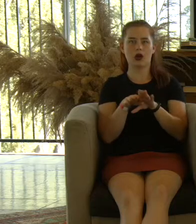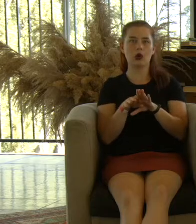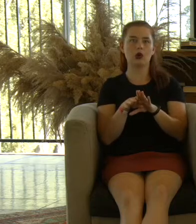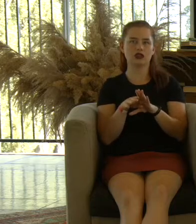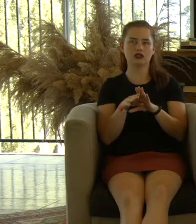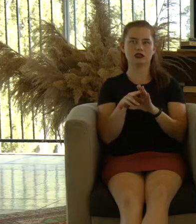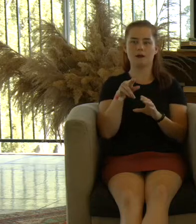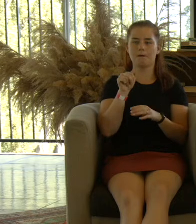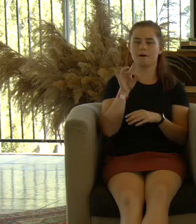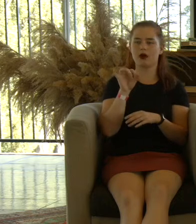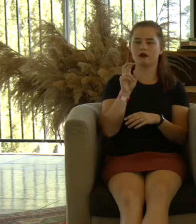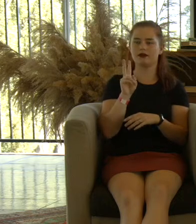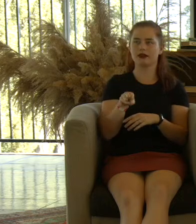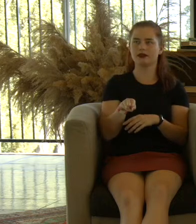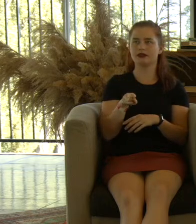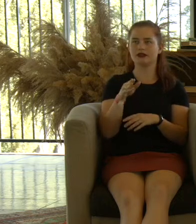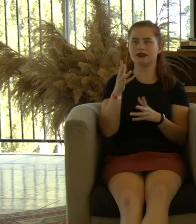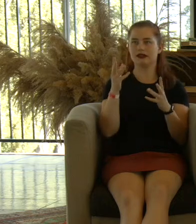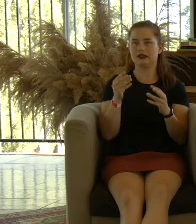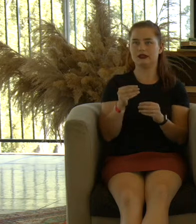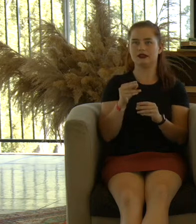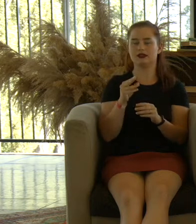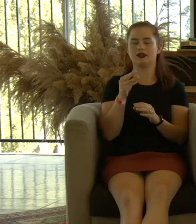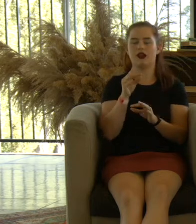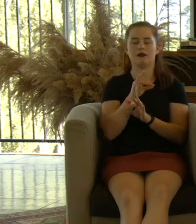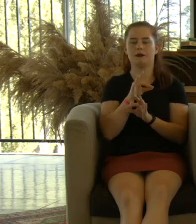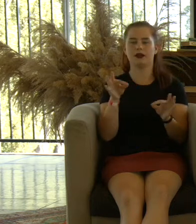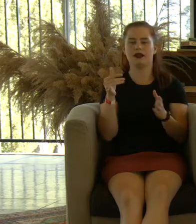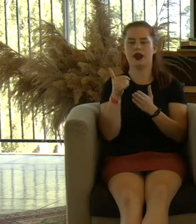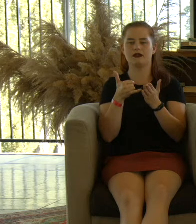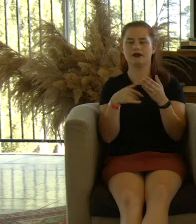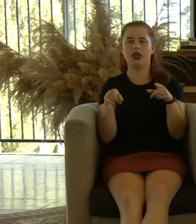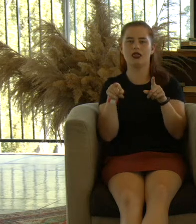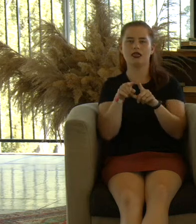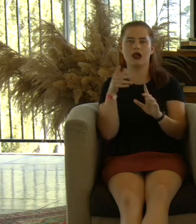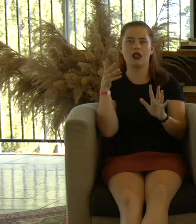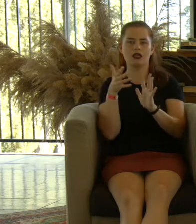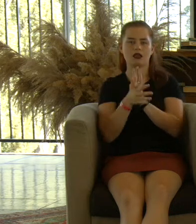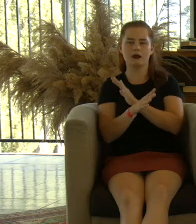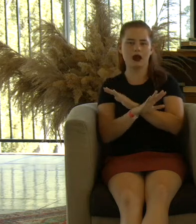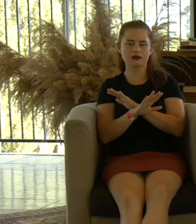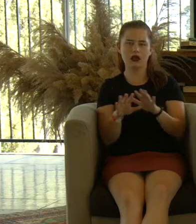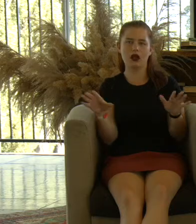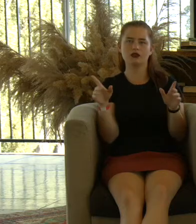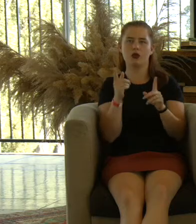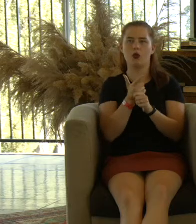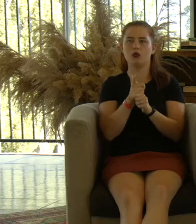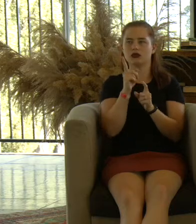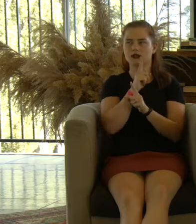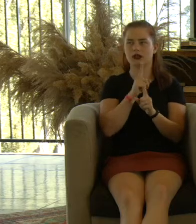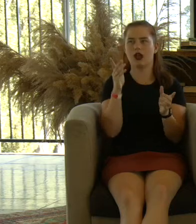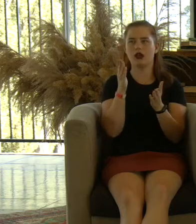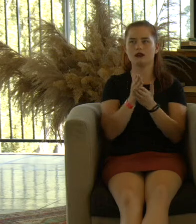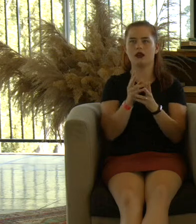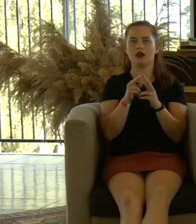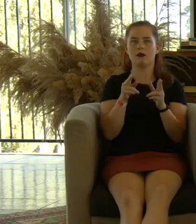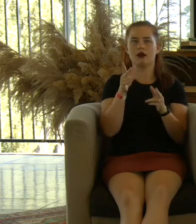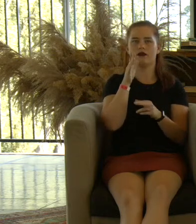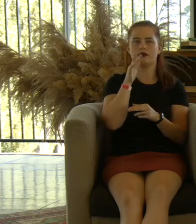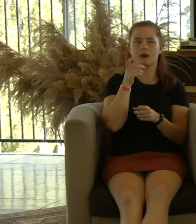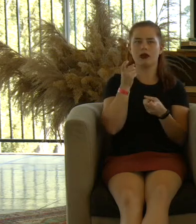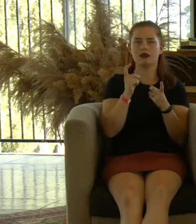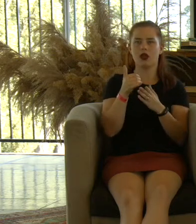Perfect Day, это офигенное просто вино. Мне очень нравятся мутные такие, кислотные, мощные, странные. А есть в то же самое время там